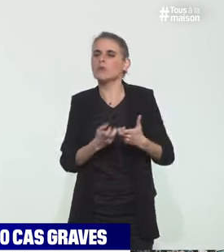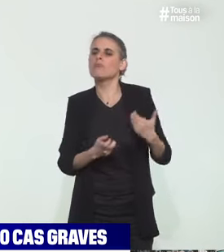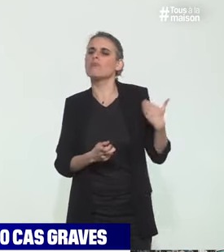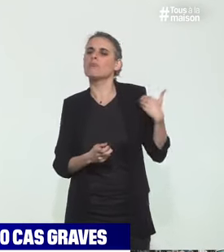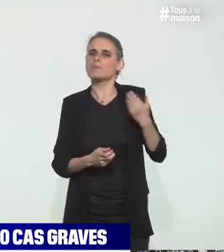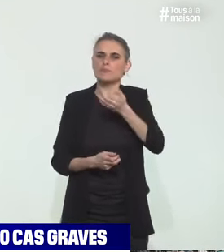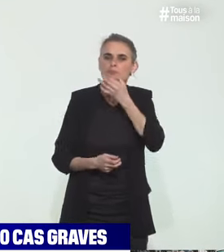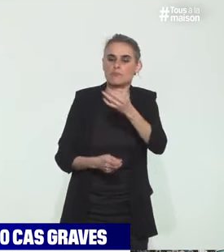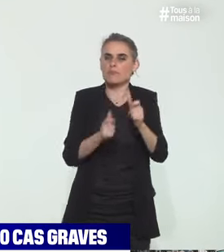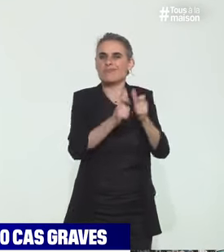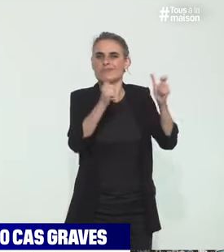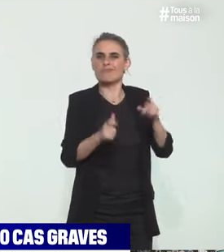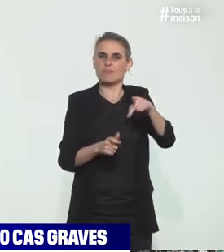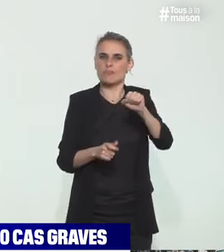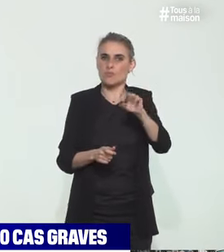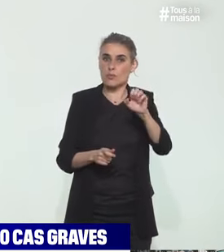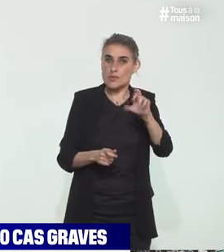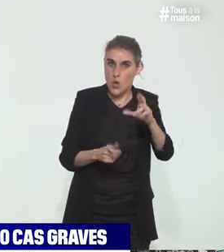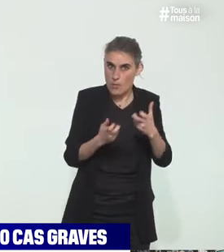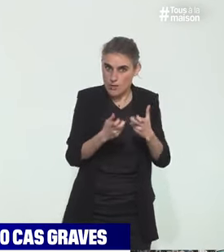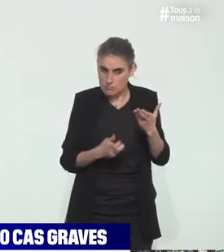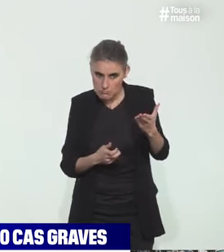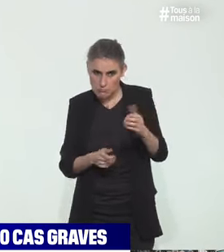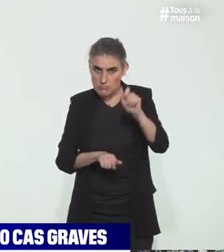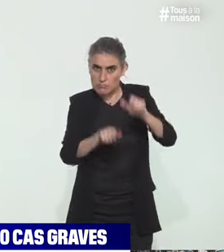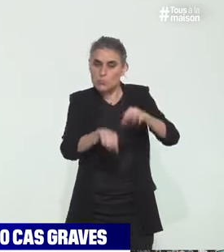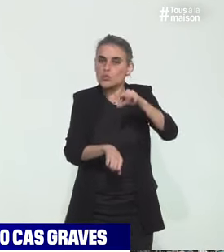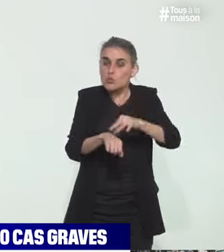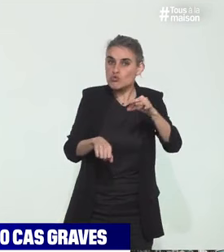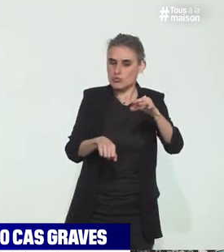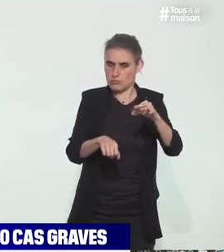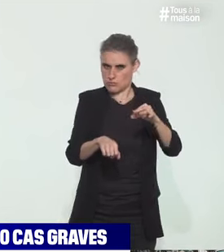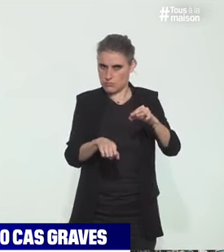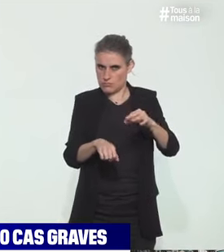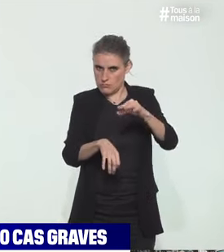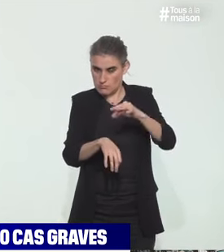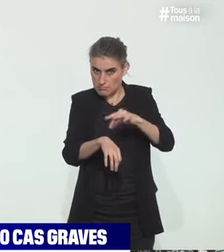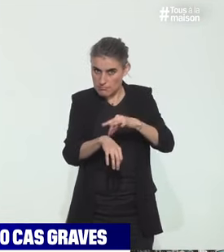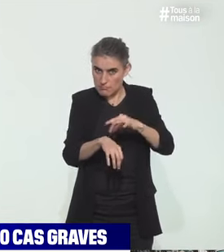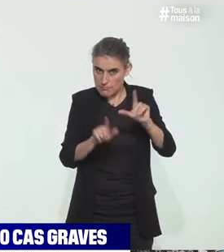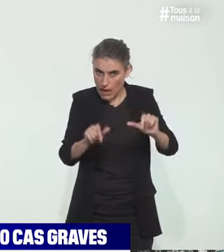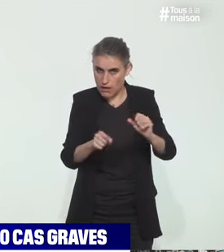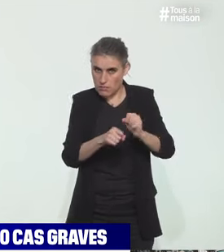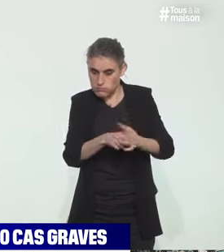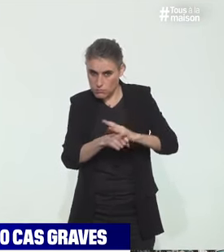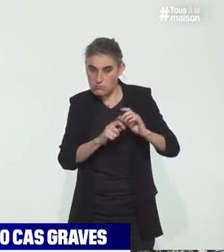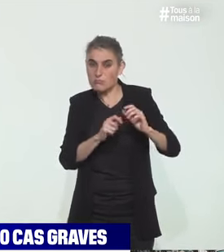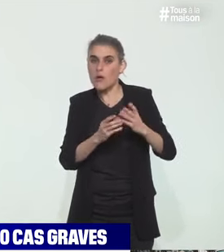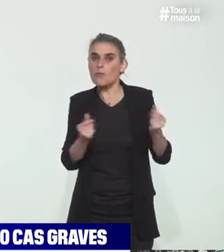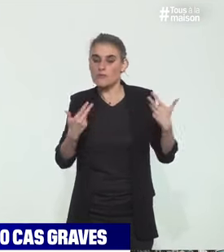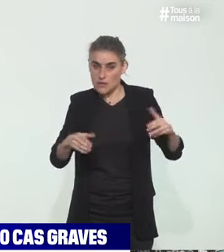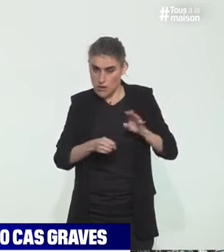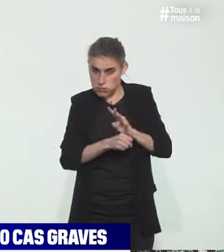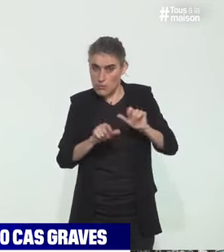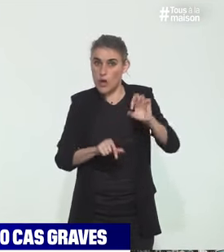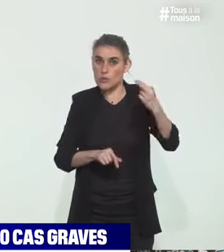études de l'Institut Pasteur, de pouvoir savoir si des gens qui ont été exposés, qui ont été malades, qui ont eu une PCR positive, développent ensuite des anticorps. Donc ces tests sérologiques